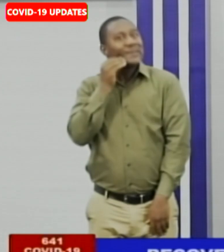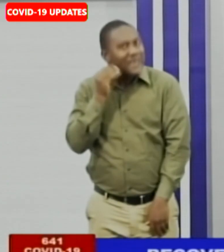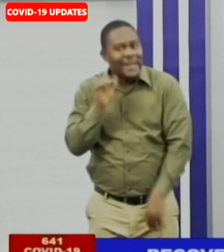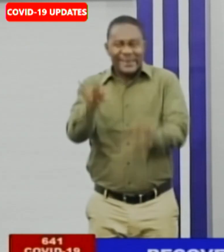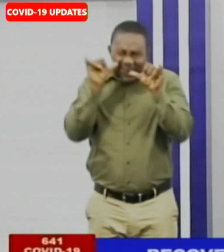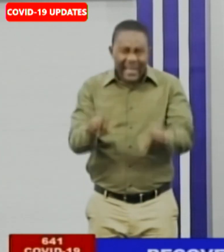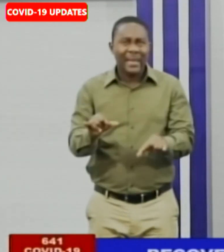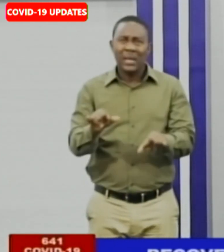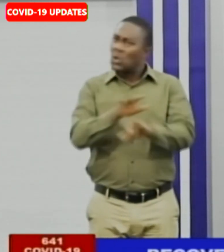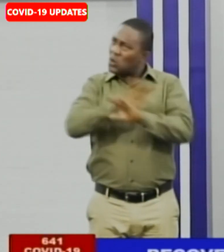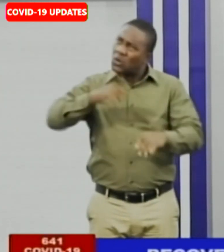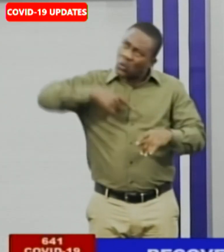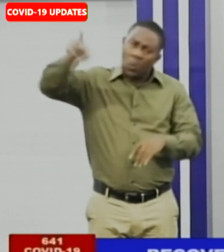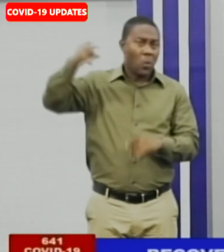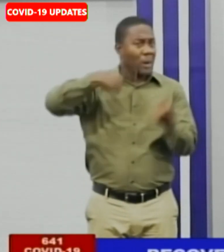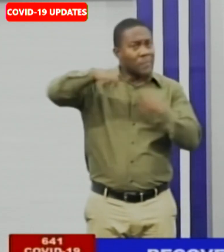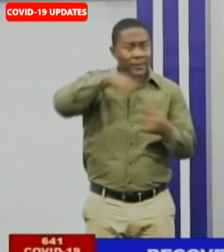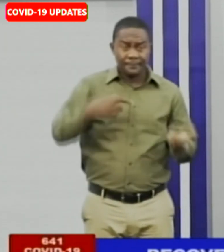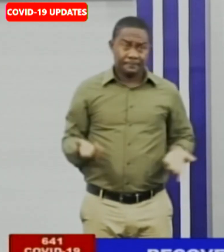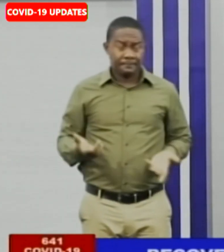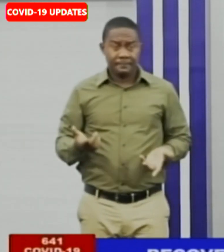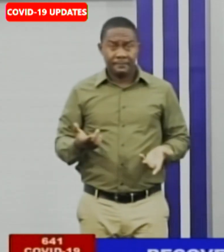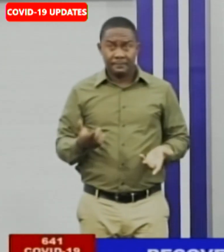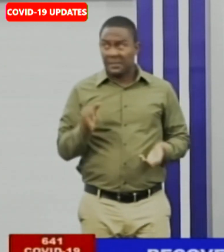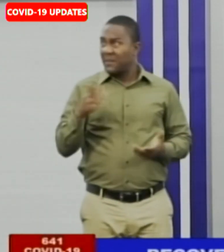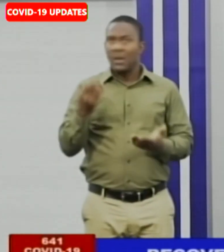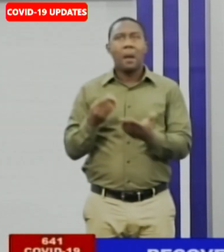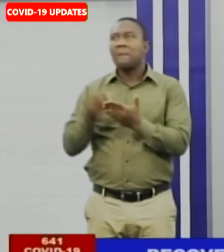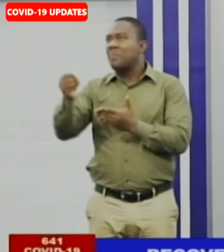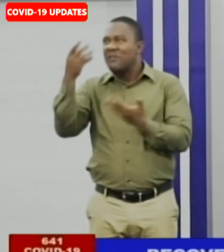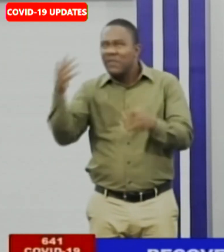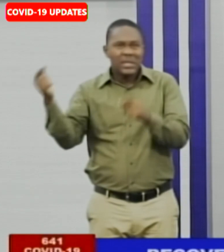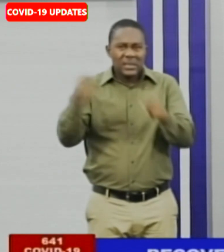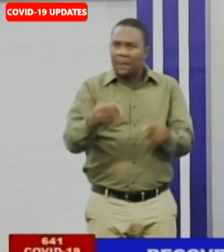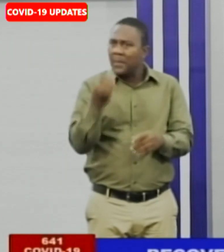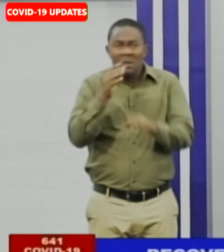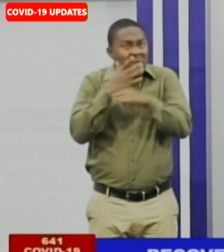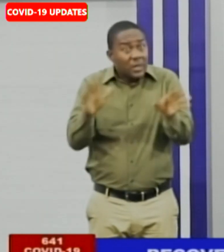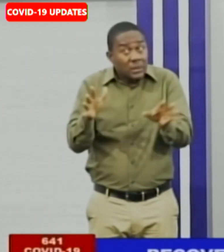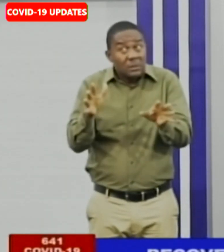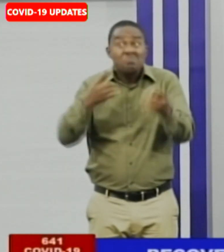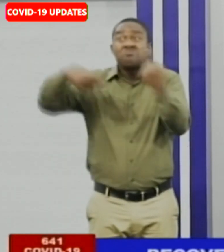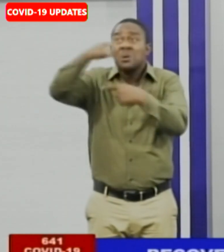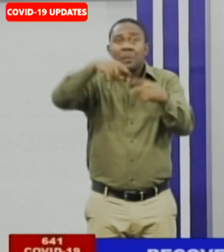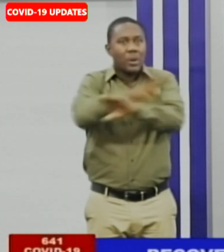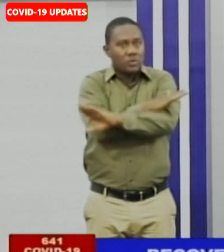ke sebi no ko ye matemi no he no fo woni bi ka ye no ya passion COVID-19